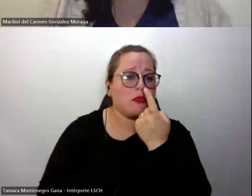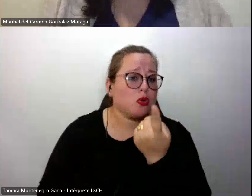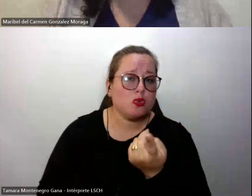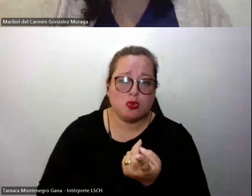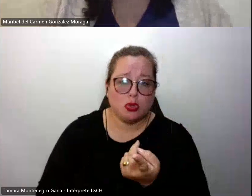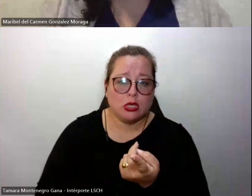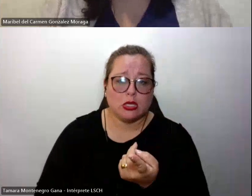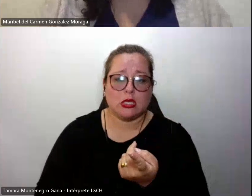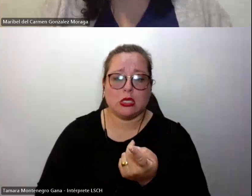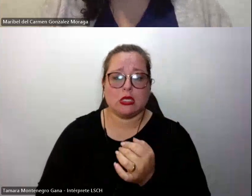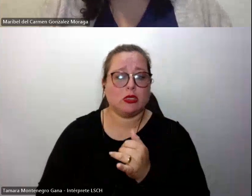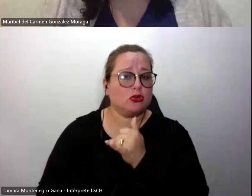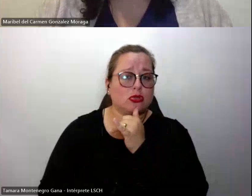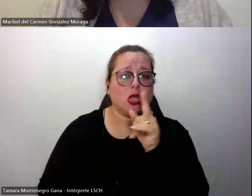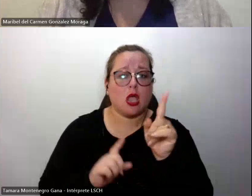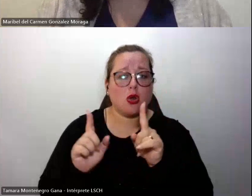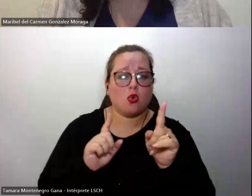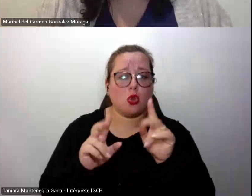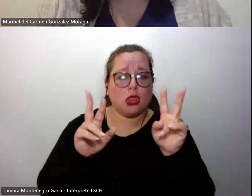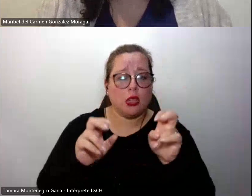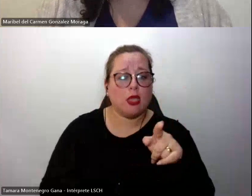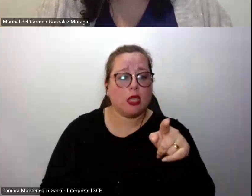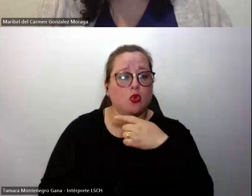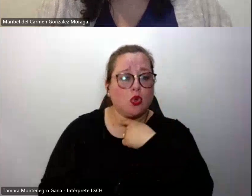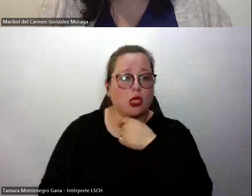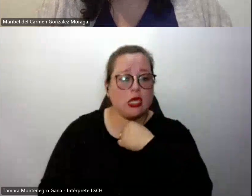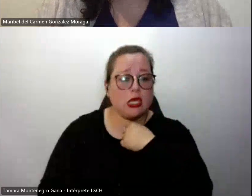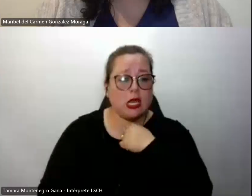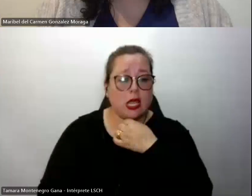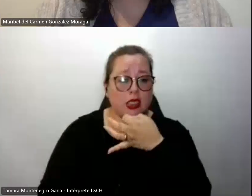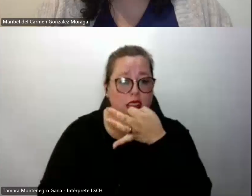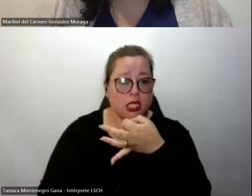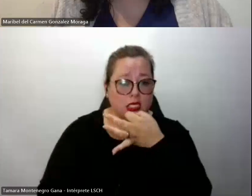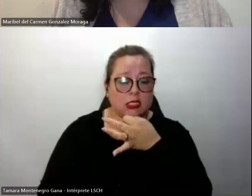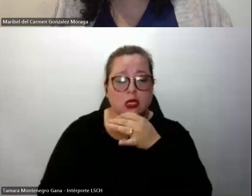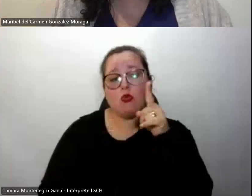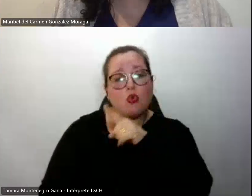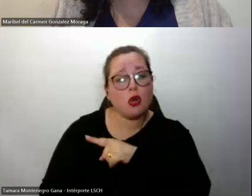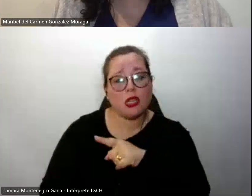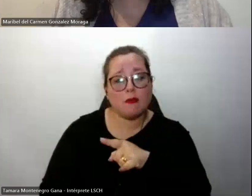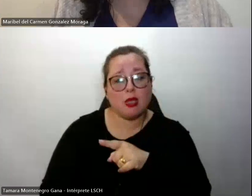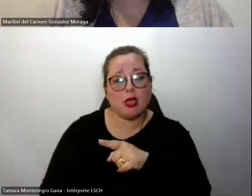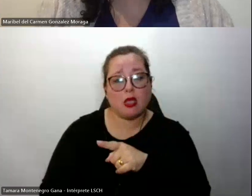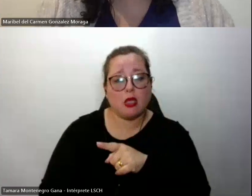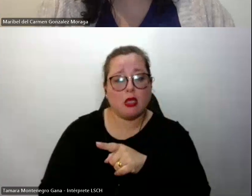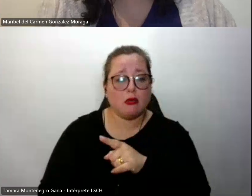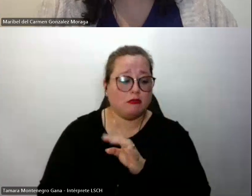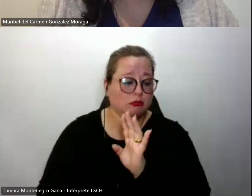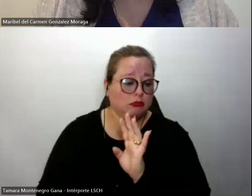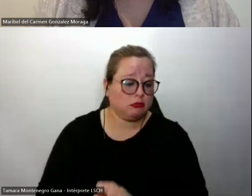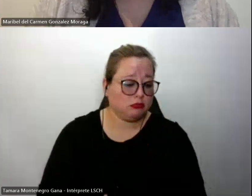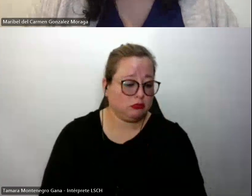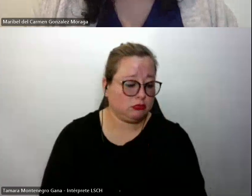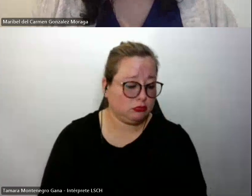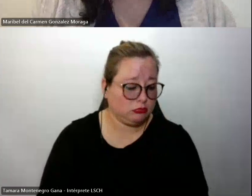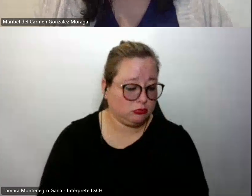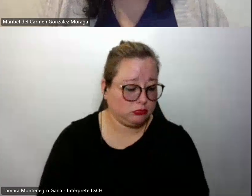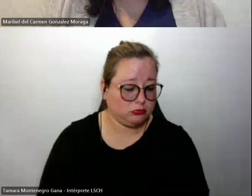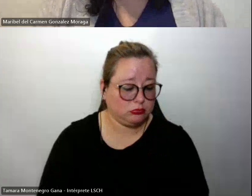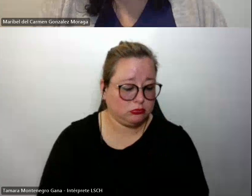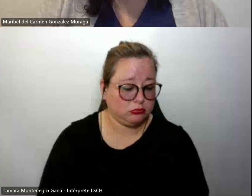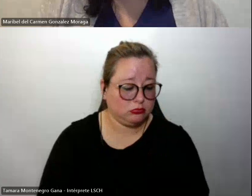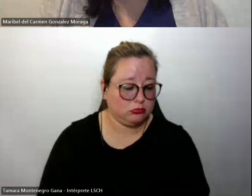consultas, ¿no? No sé si hay algo relevante que quieras reafirmar como última frase, mientras si es que alguien